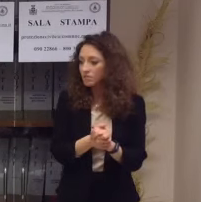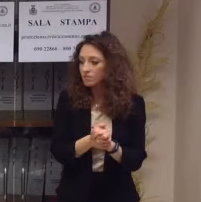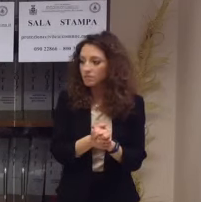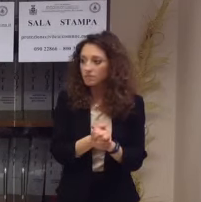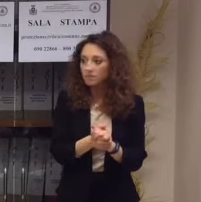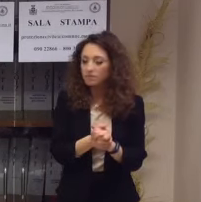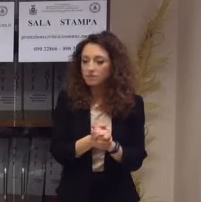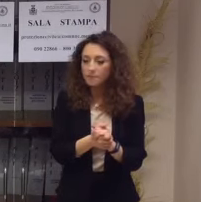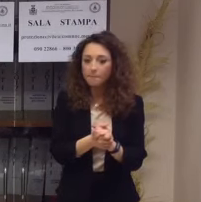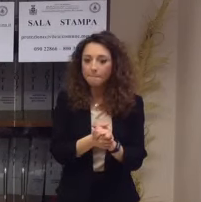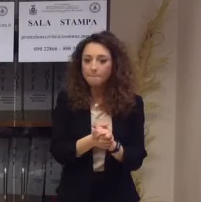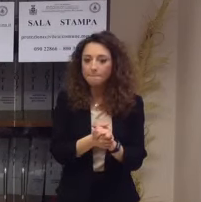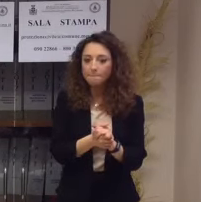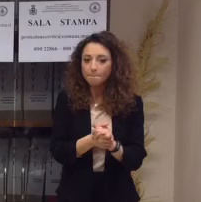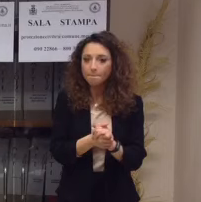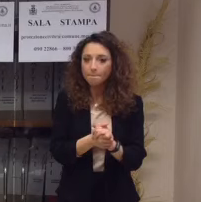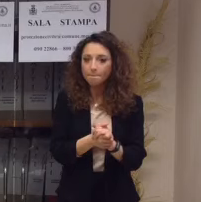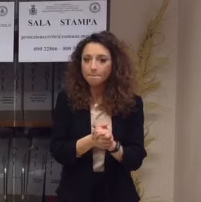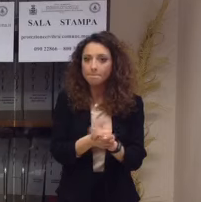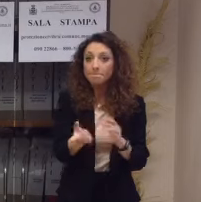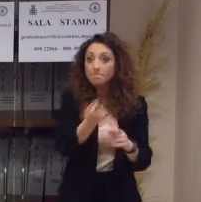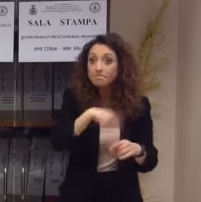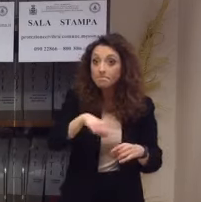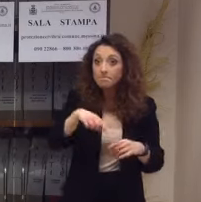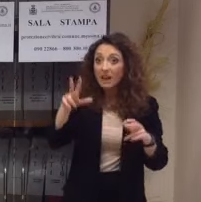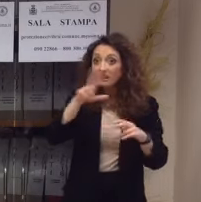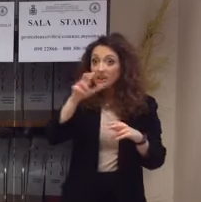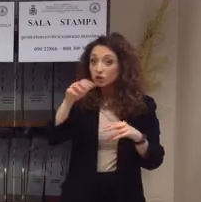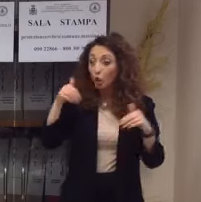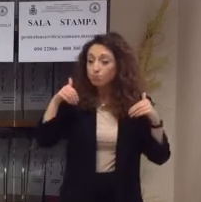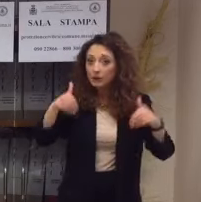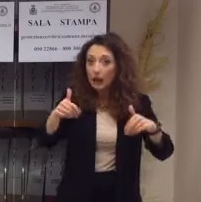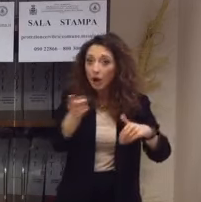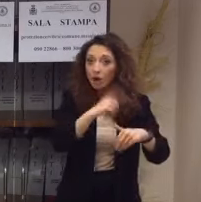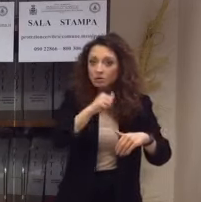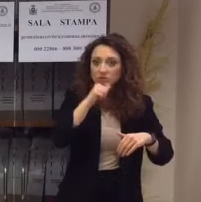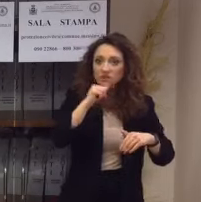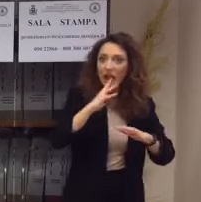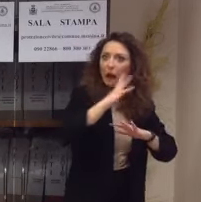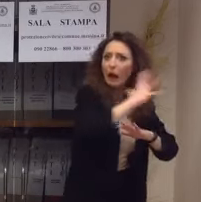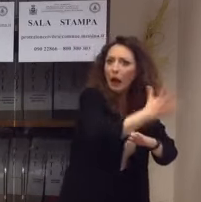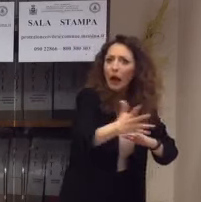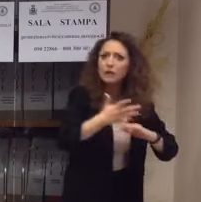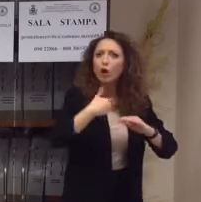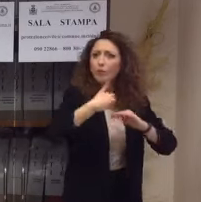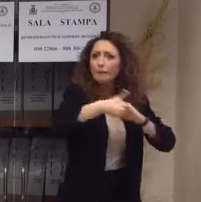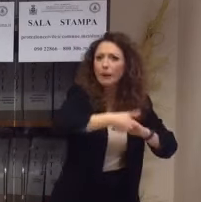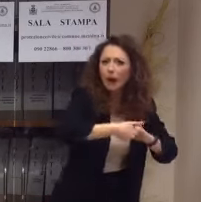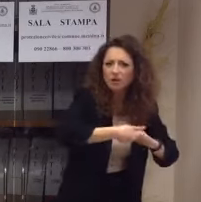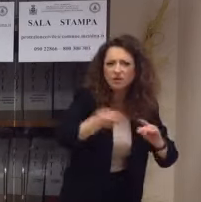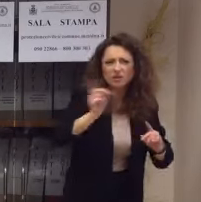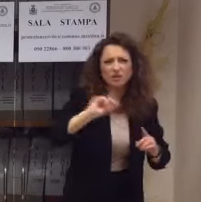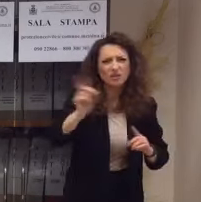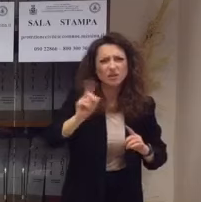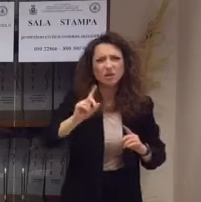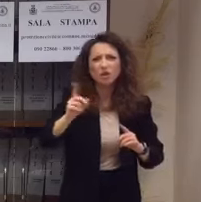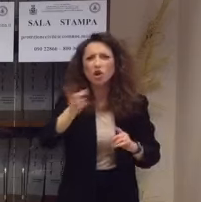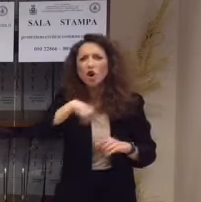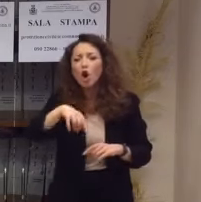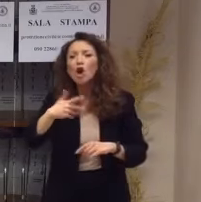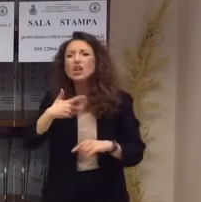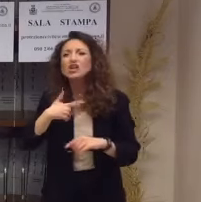noi, senza fare altri prestiti, noi abbiamo un debito ereditato, un debito pubblico